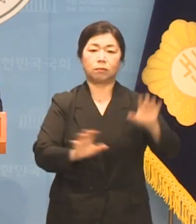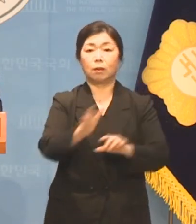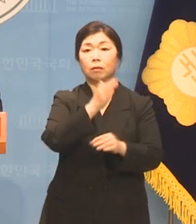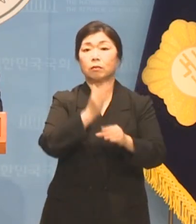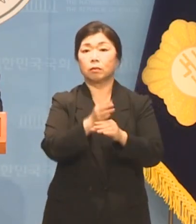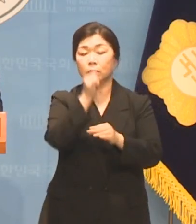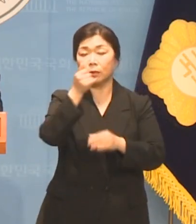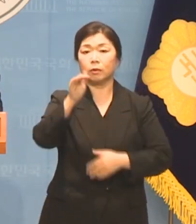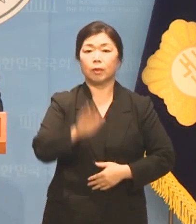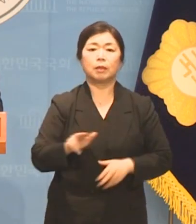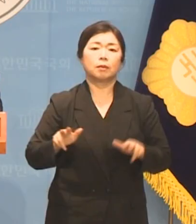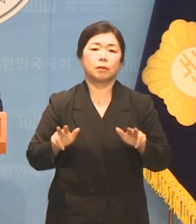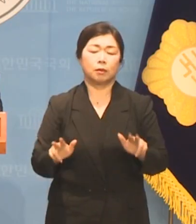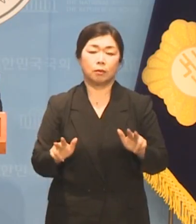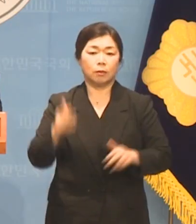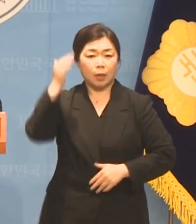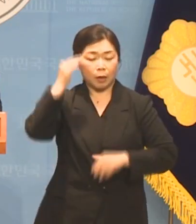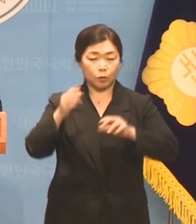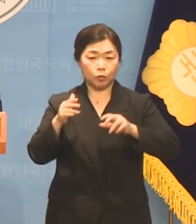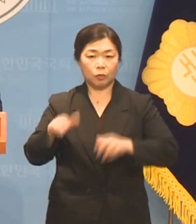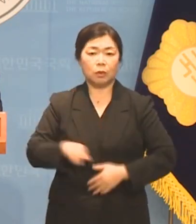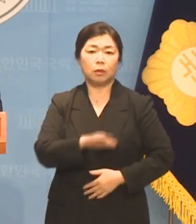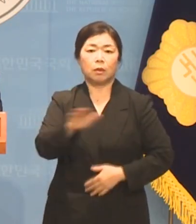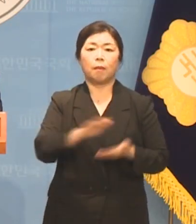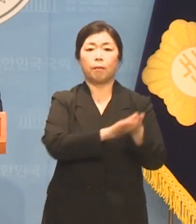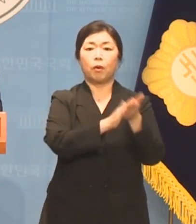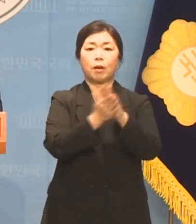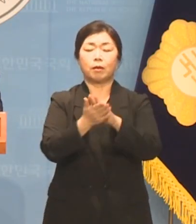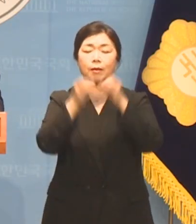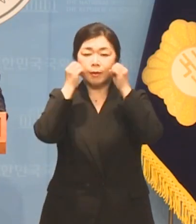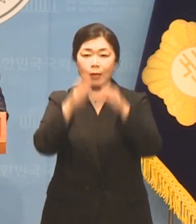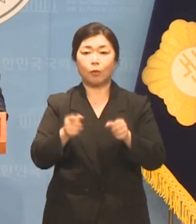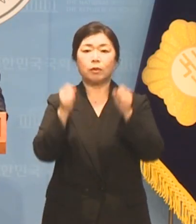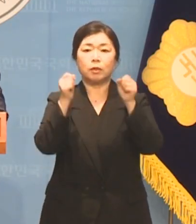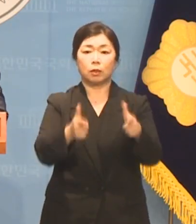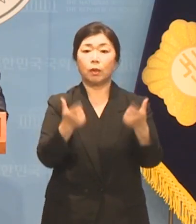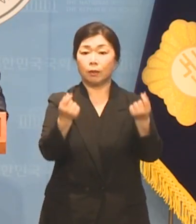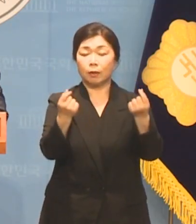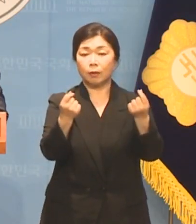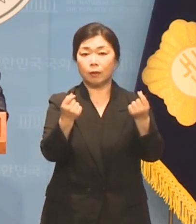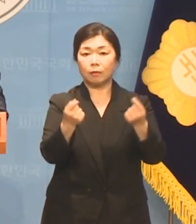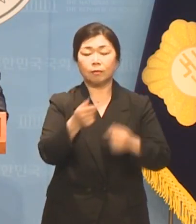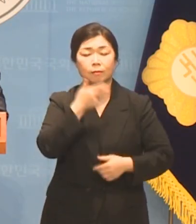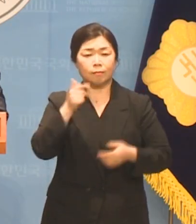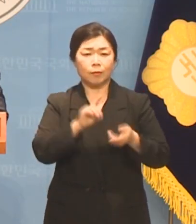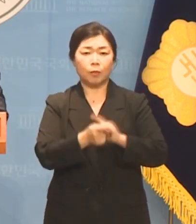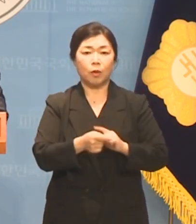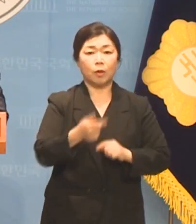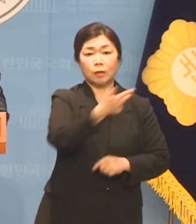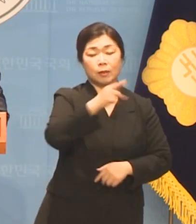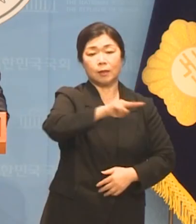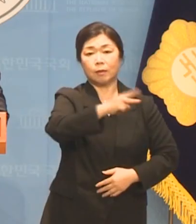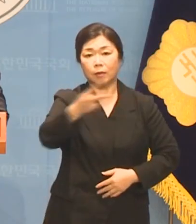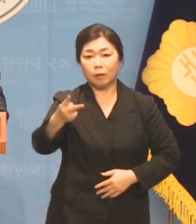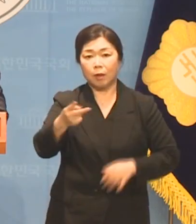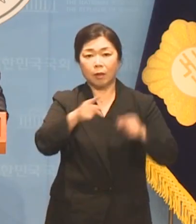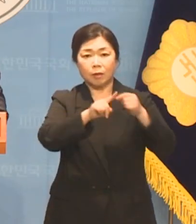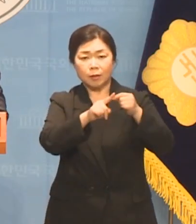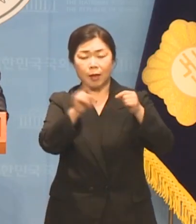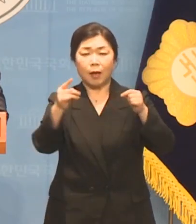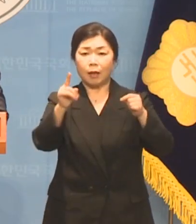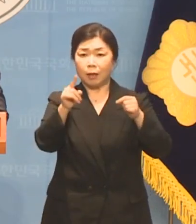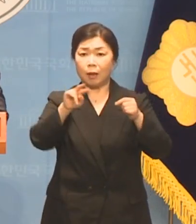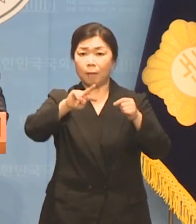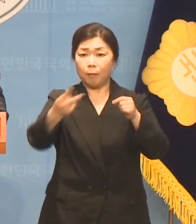그러나 우리에게 변화는 곧 새로운 기회입니다. 영문으로 체인지에서 한 글자를